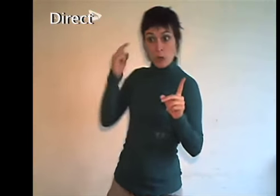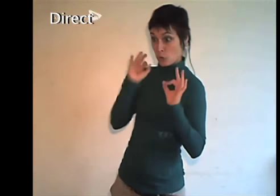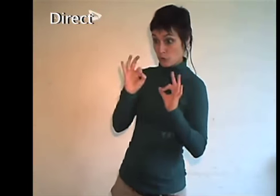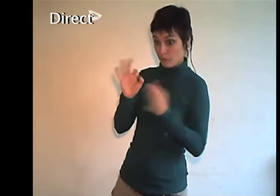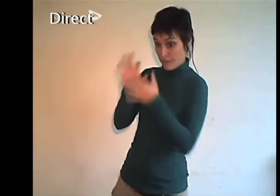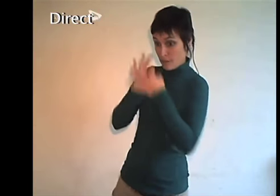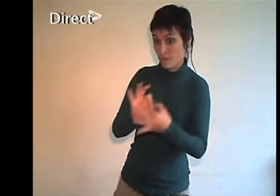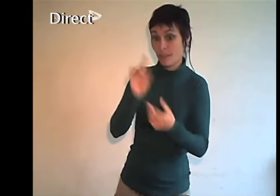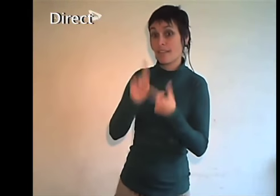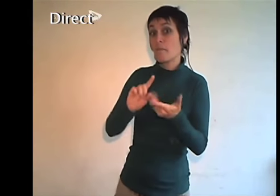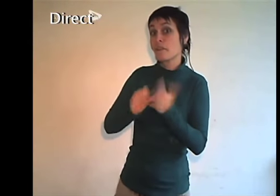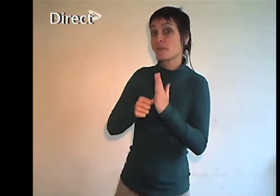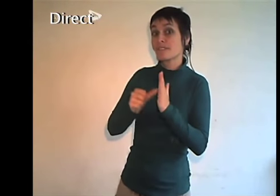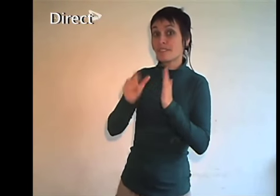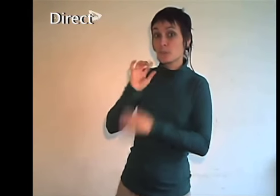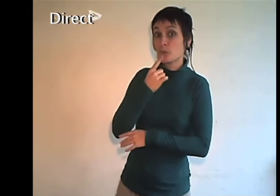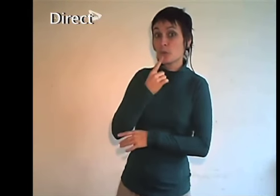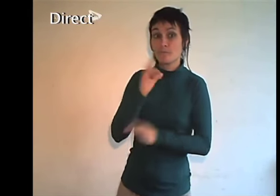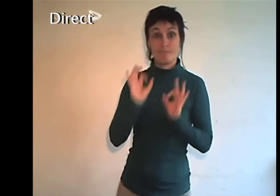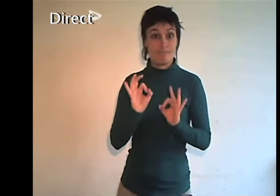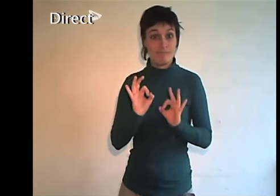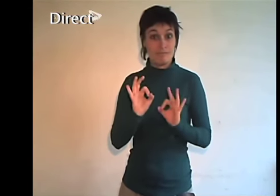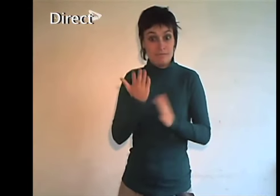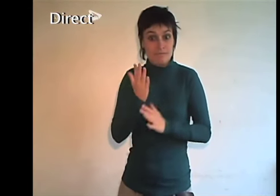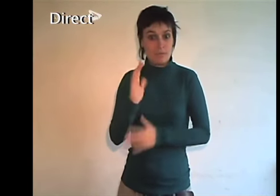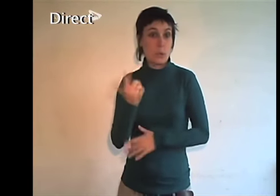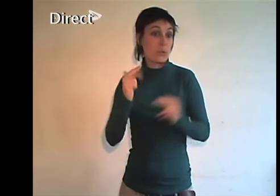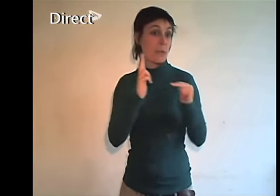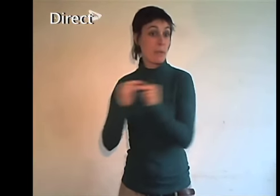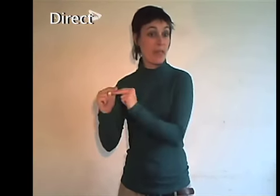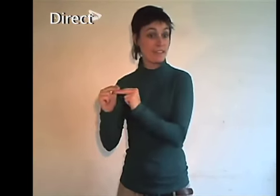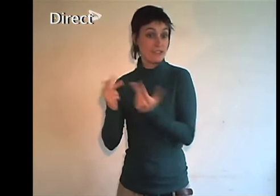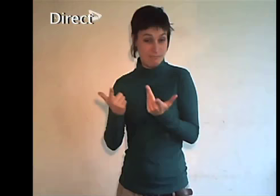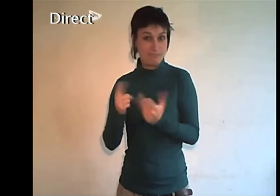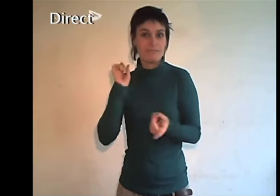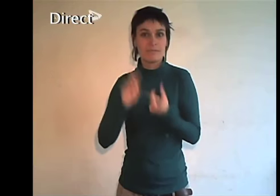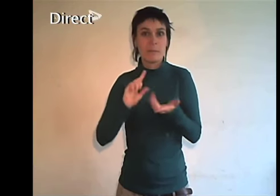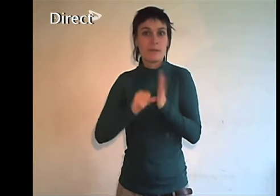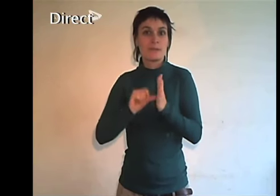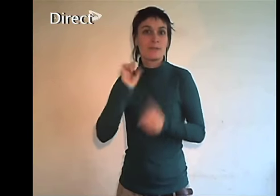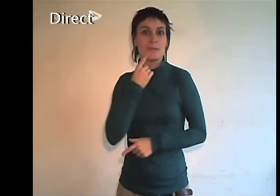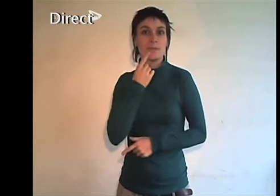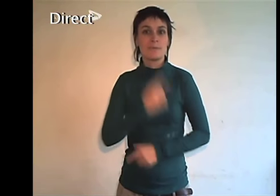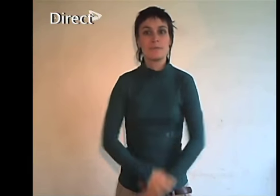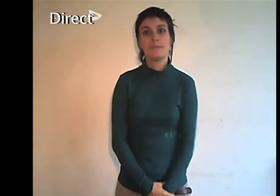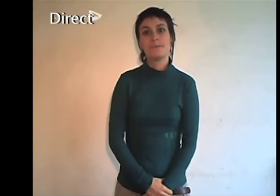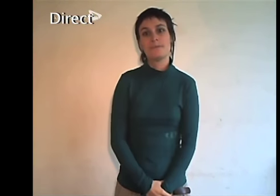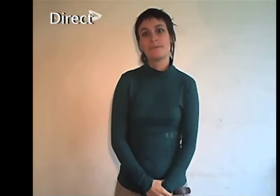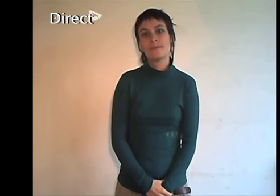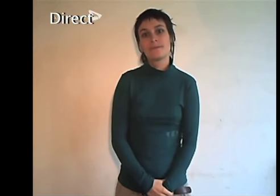J'introduis la suite La suite sur l'identité sourde. Voilà. En fait, du coup. Voilà. Ouais. Et bien donc un nouveau montage.